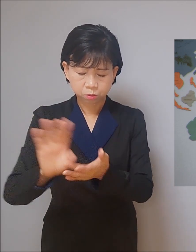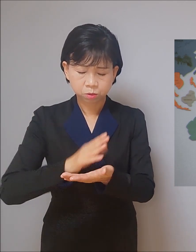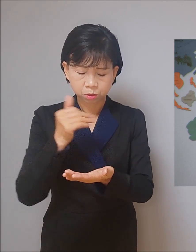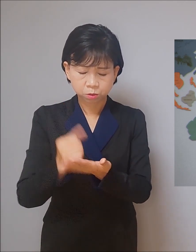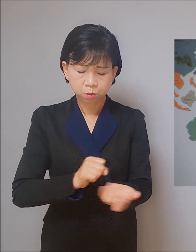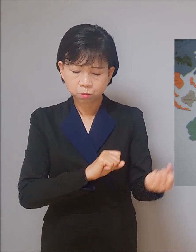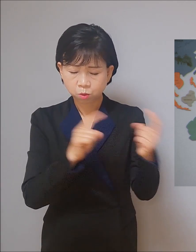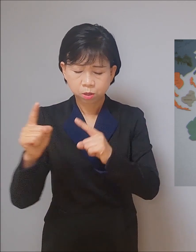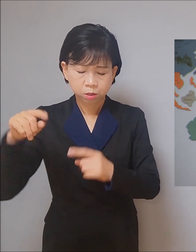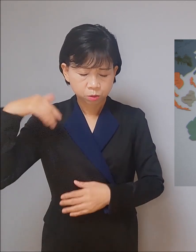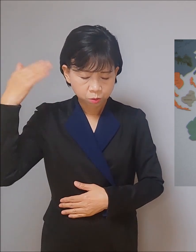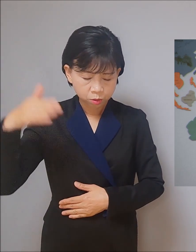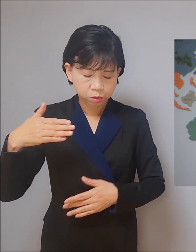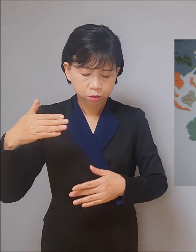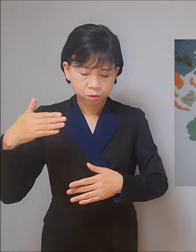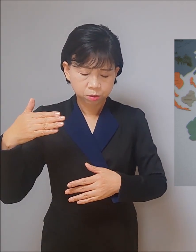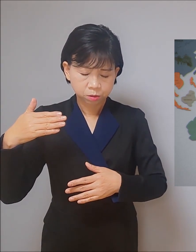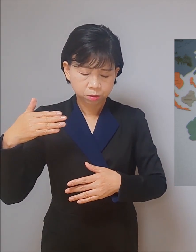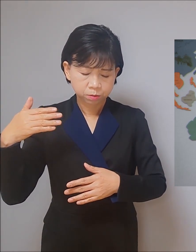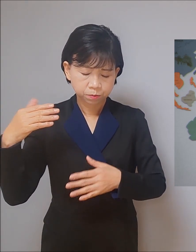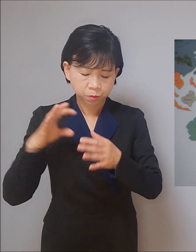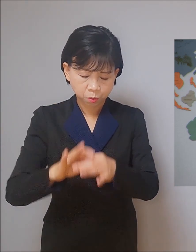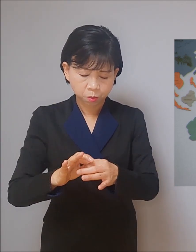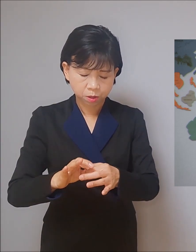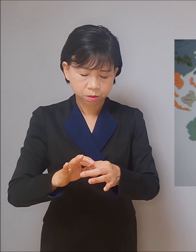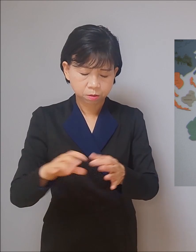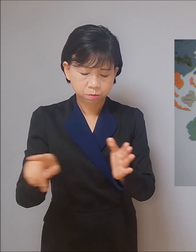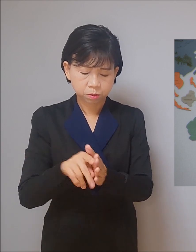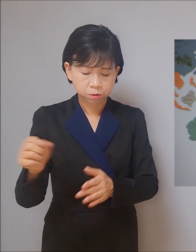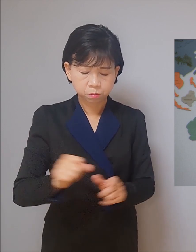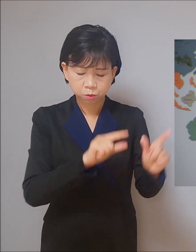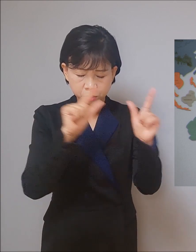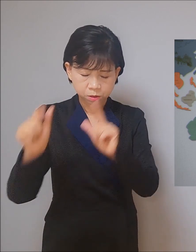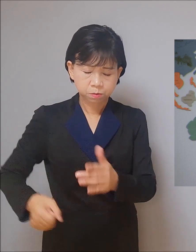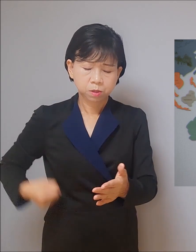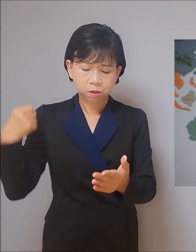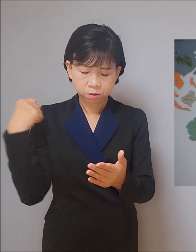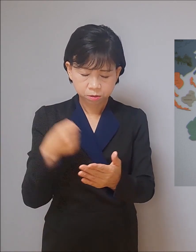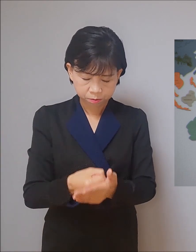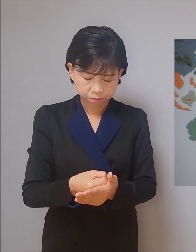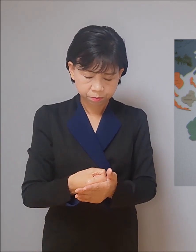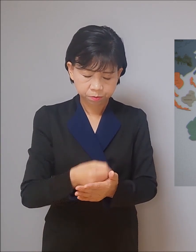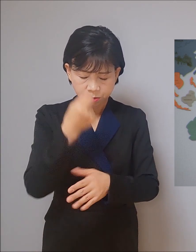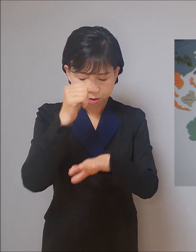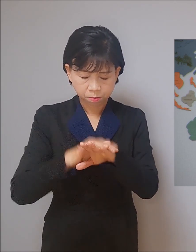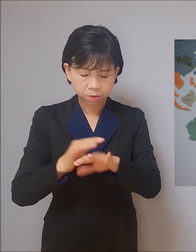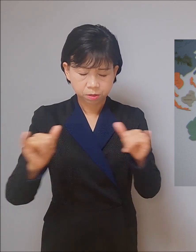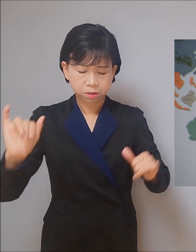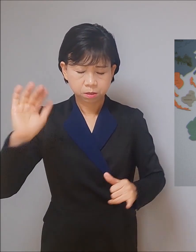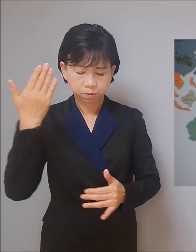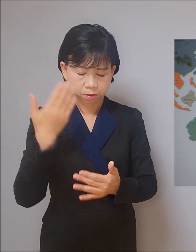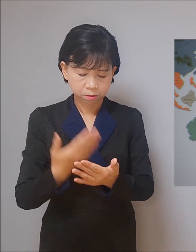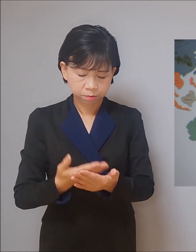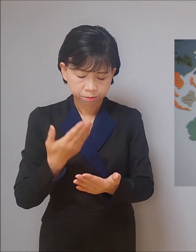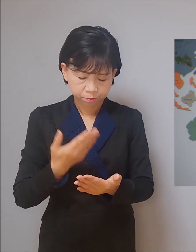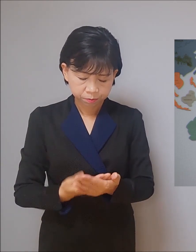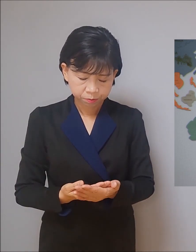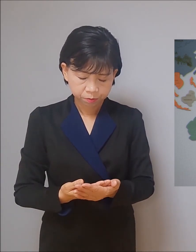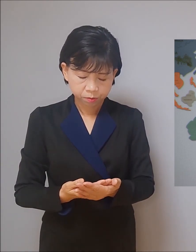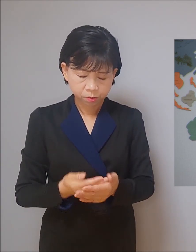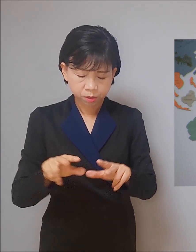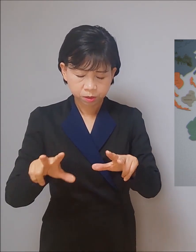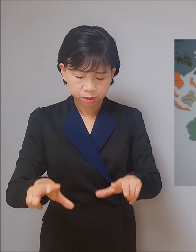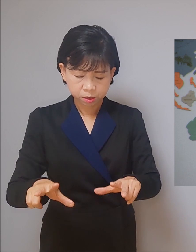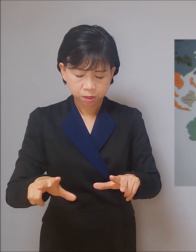그리스도 부활의 소식을 통하여서 다시 한번 믿음으로 살아가야 되겠다 결단할 수 있는 예배자 되게 하여 주시옵소서.